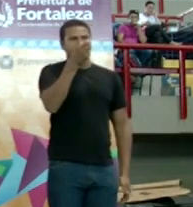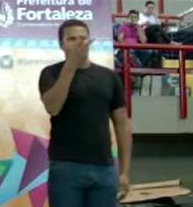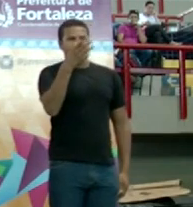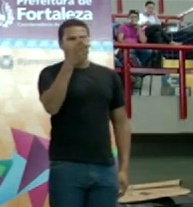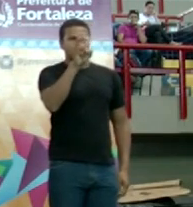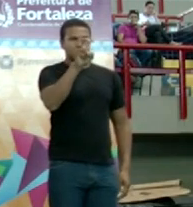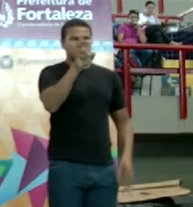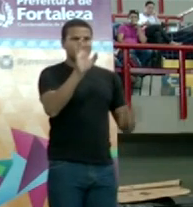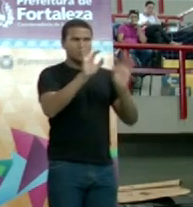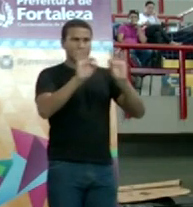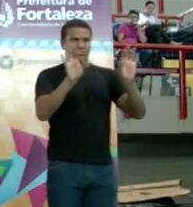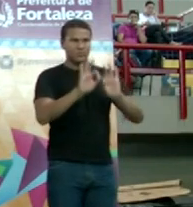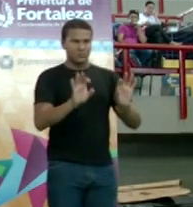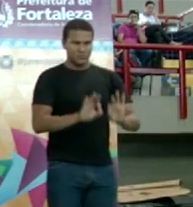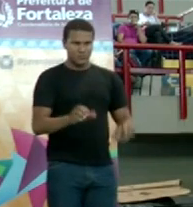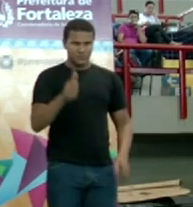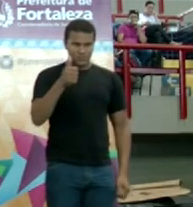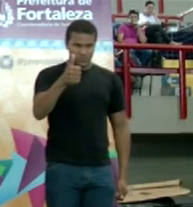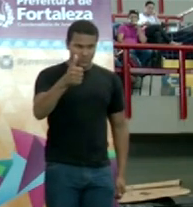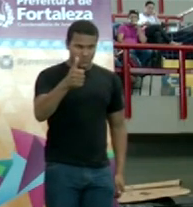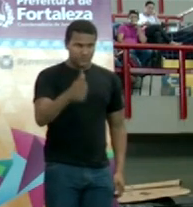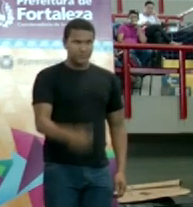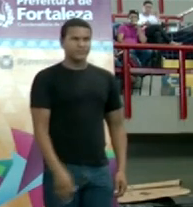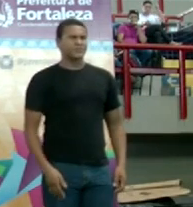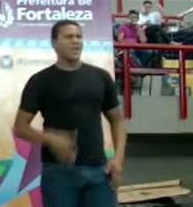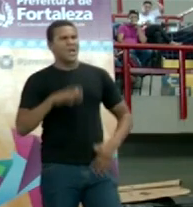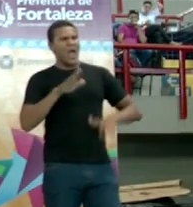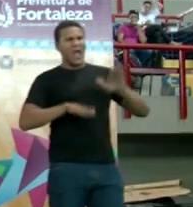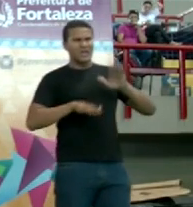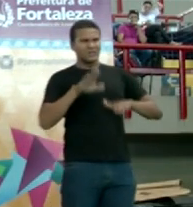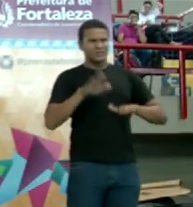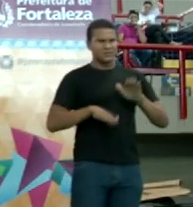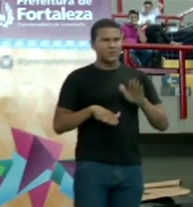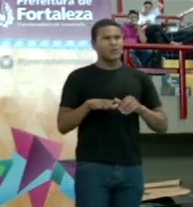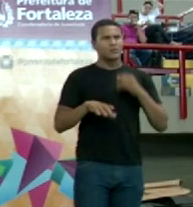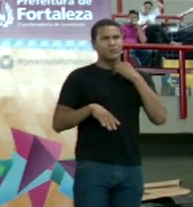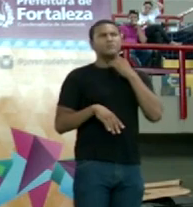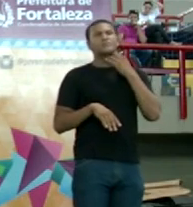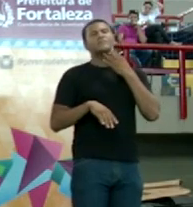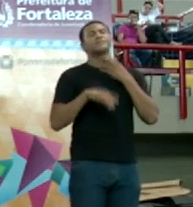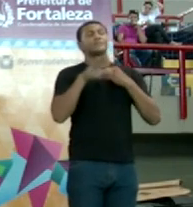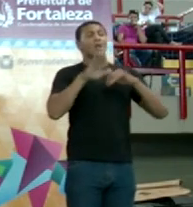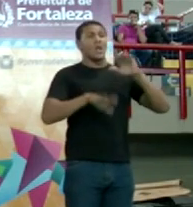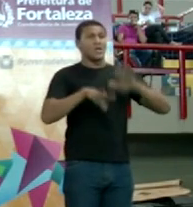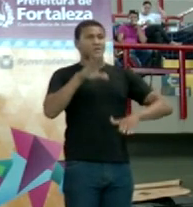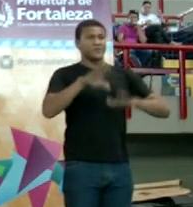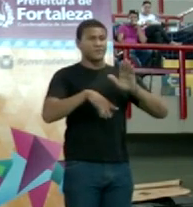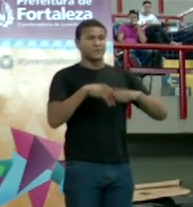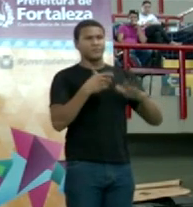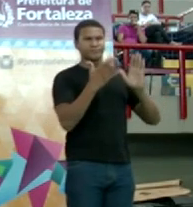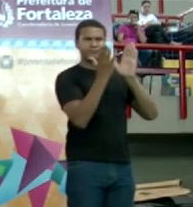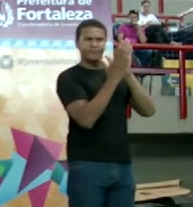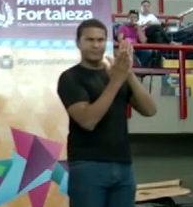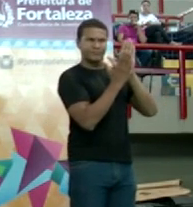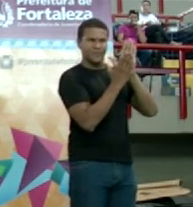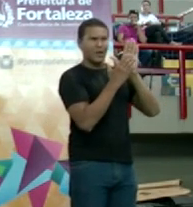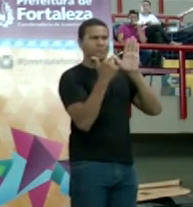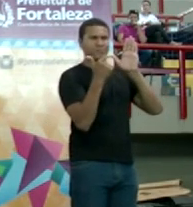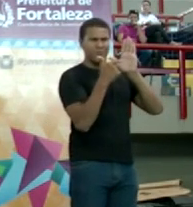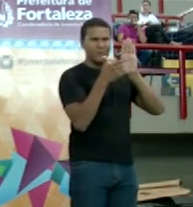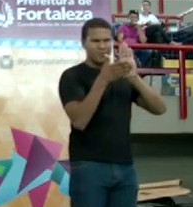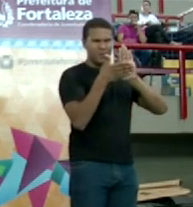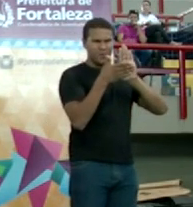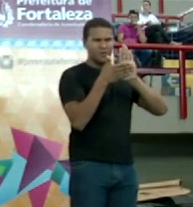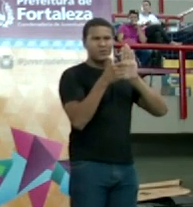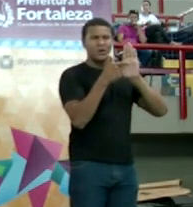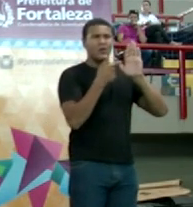Às vezes, a proposta da redação não vem de uma forma de pergunta. Eu citei para vocês até as